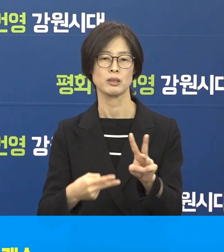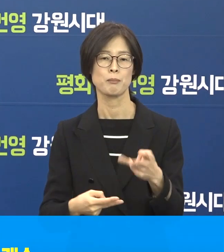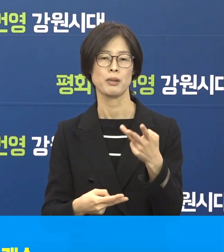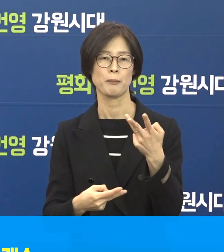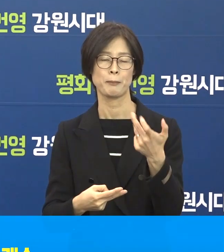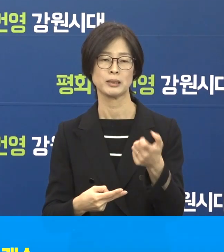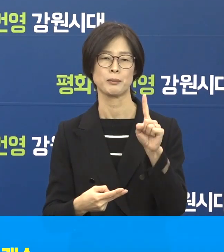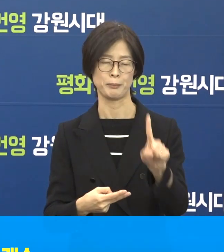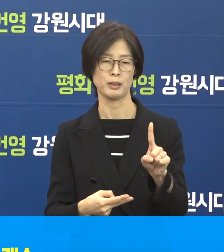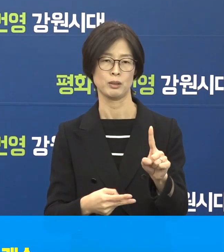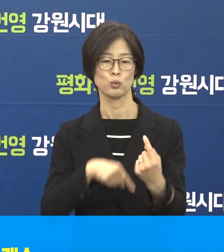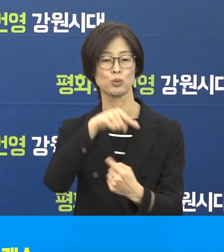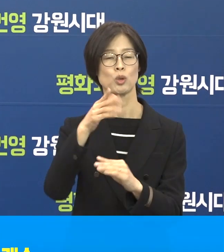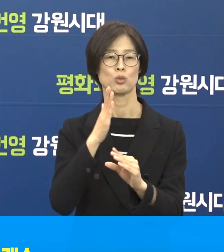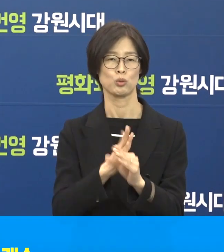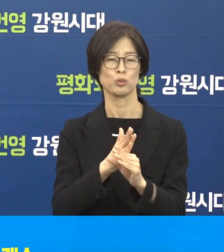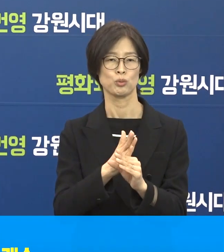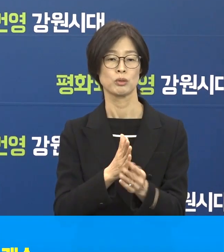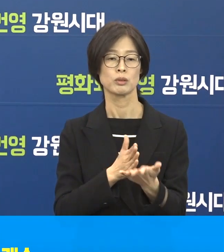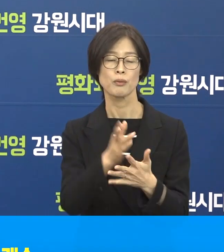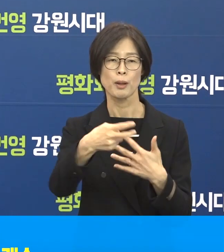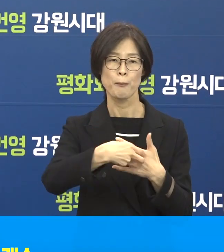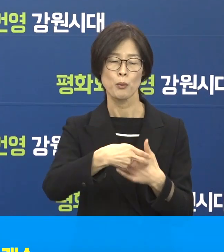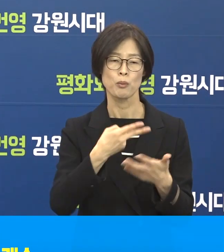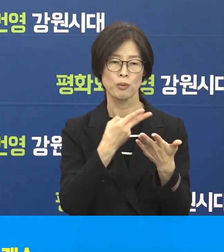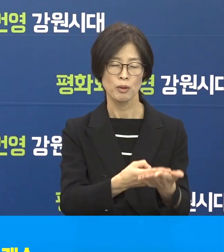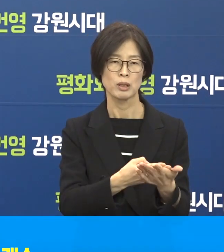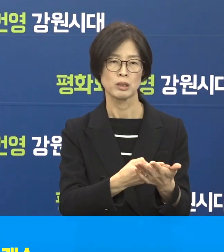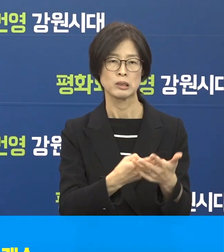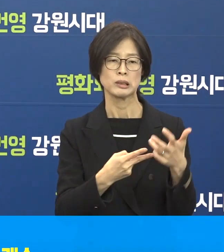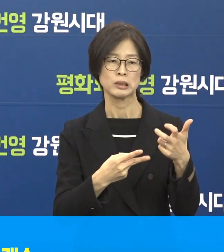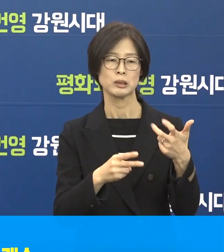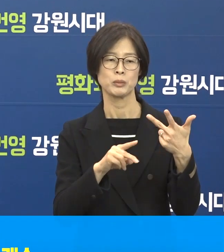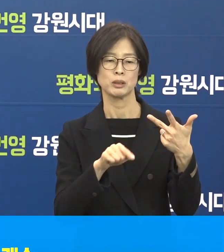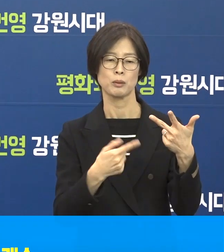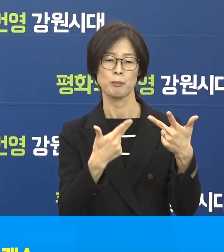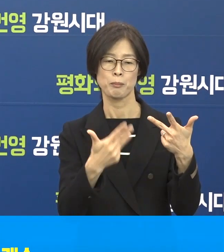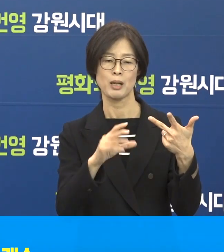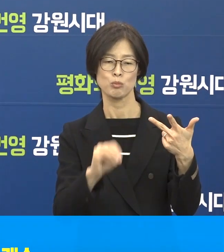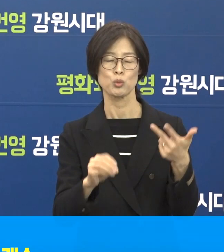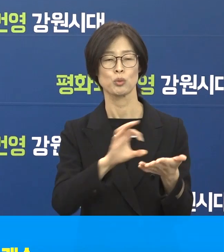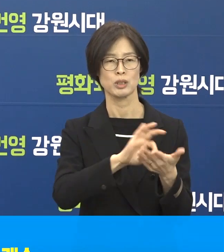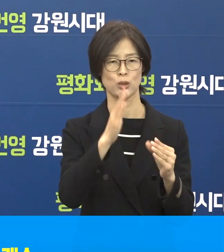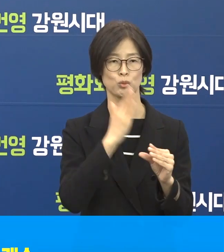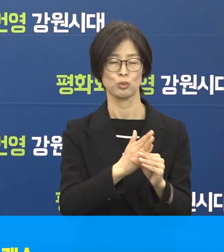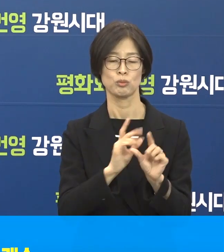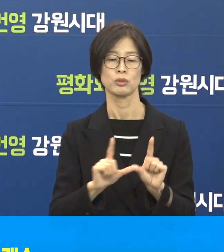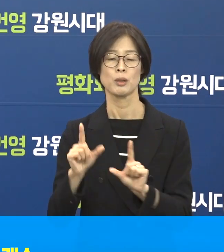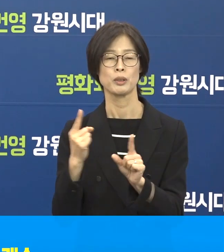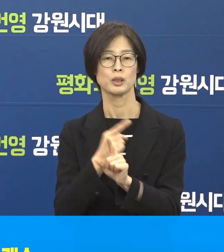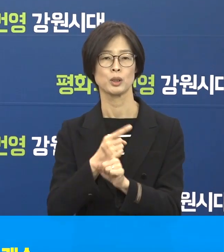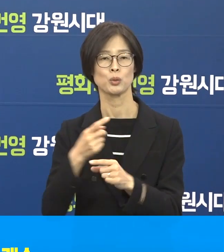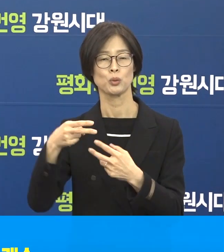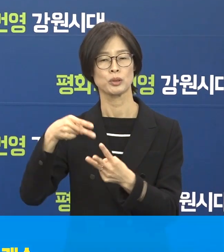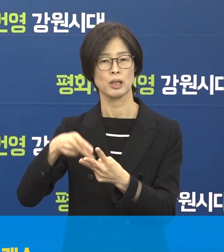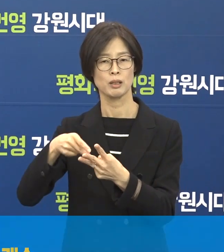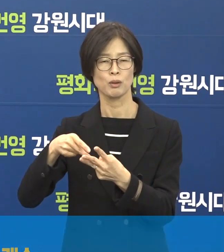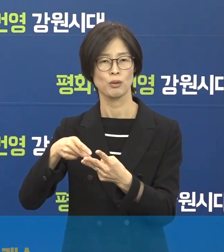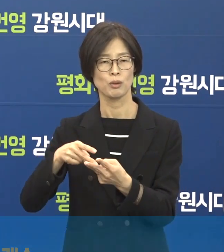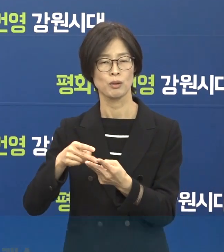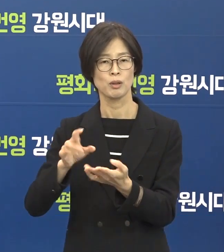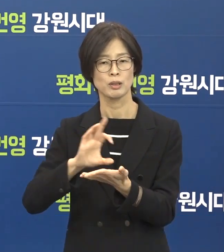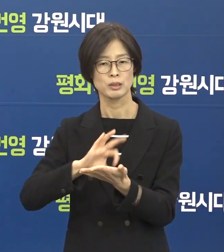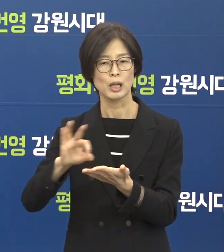중으로 전담병원 가동률은 77.8%이고 생활치료센터 가동률은